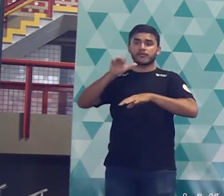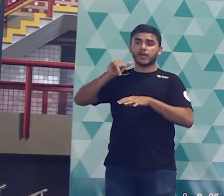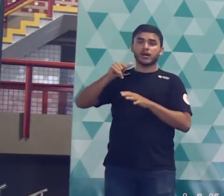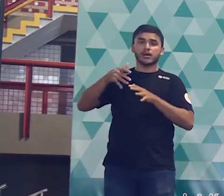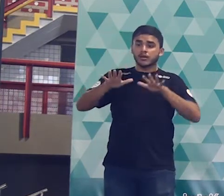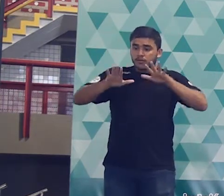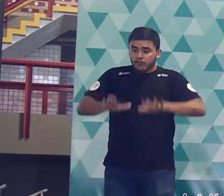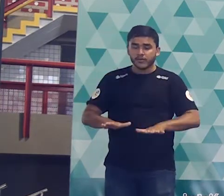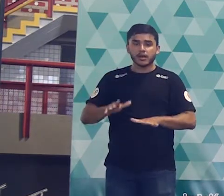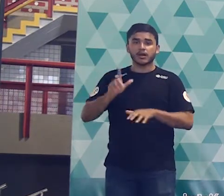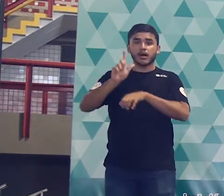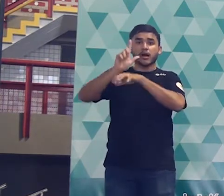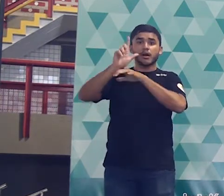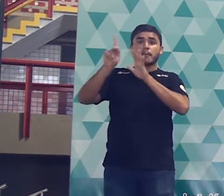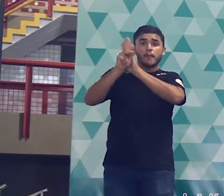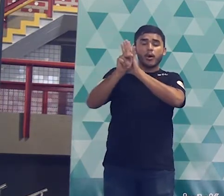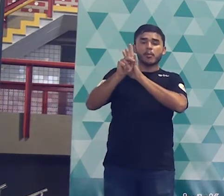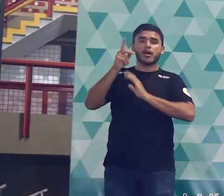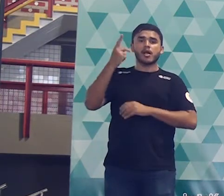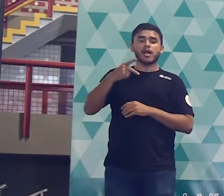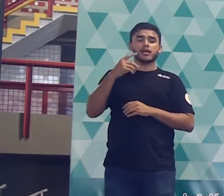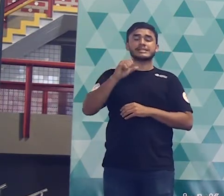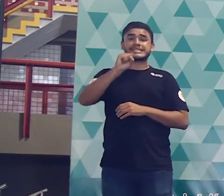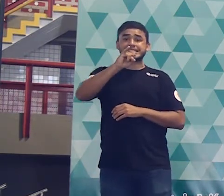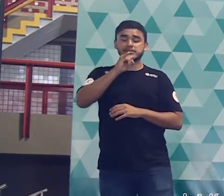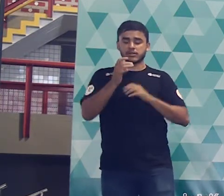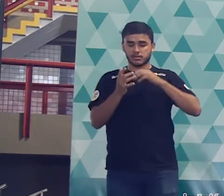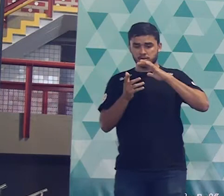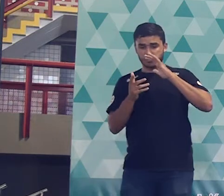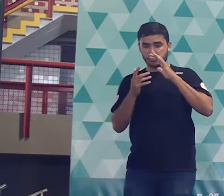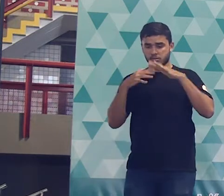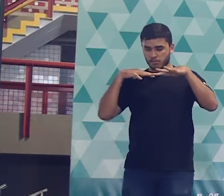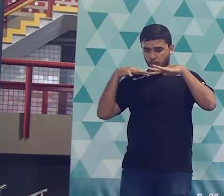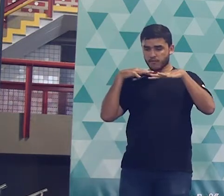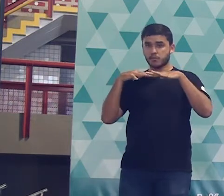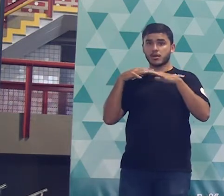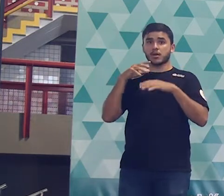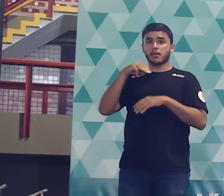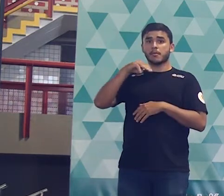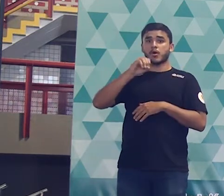calefação, elas só podem acontecer se as moléculas estiverem tão agitadas,